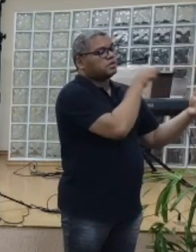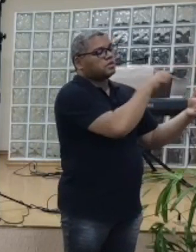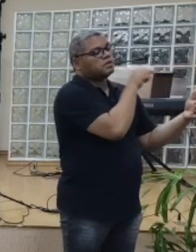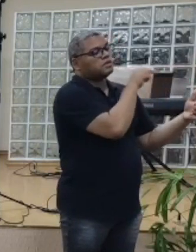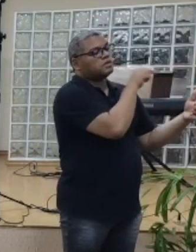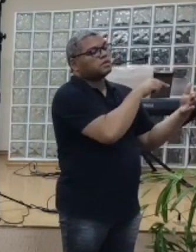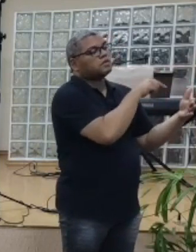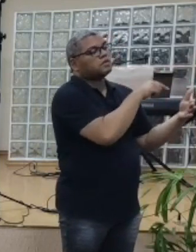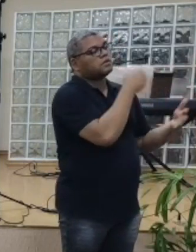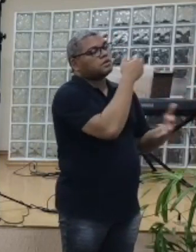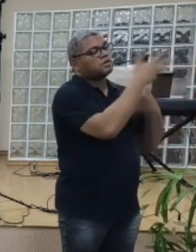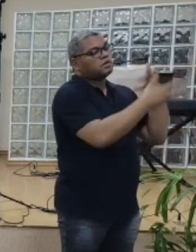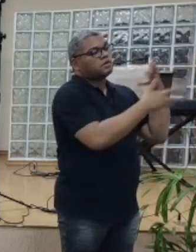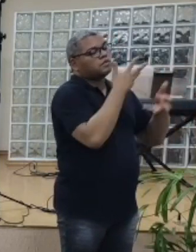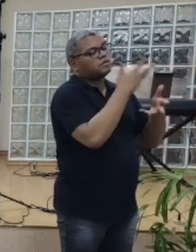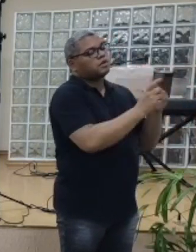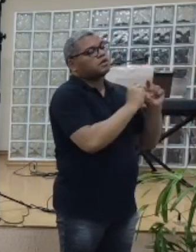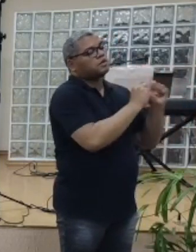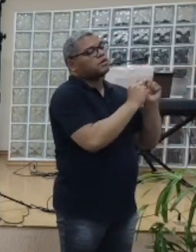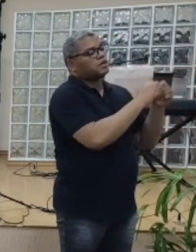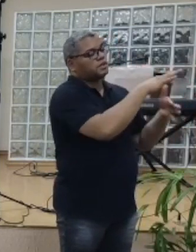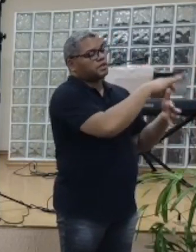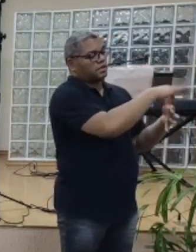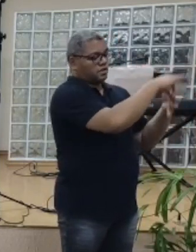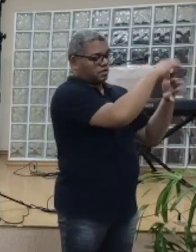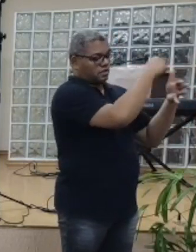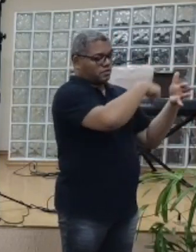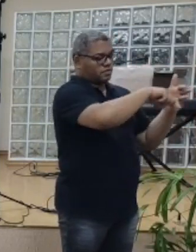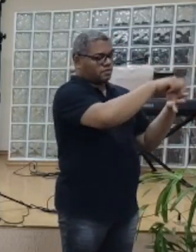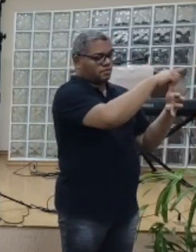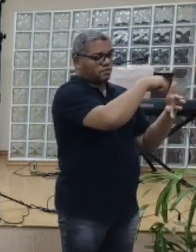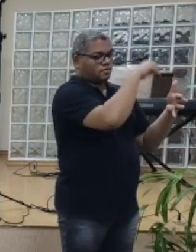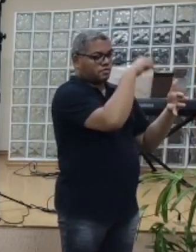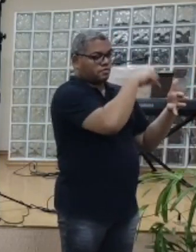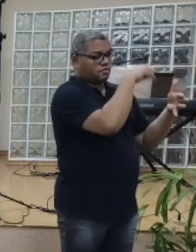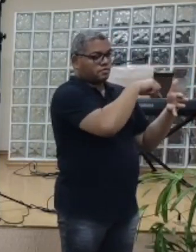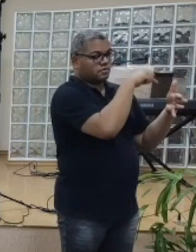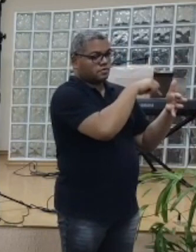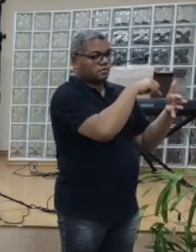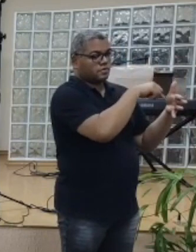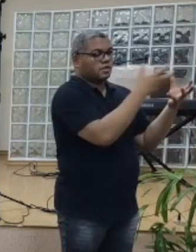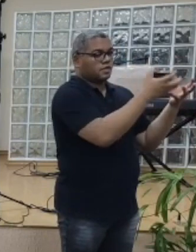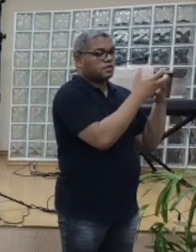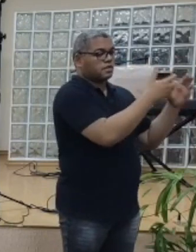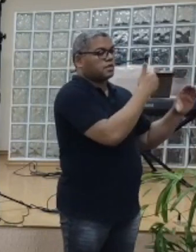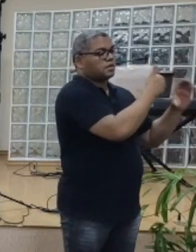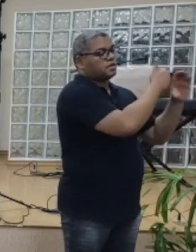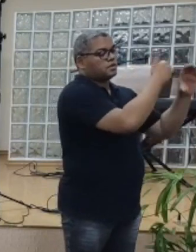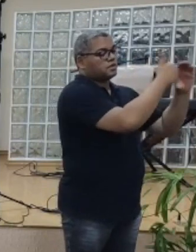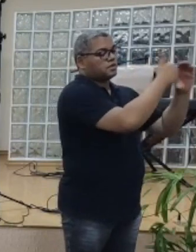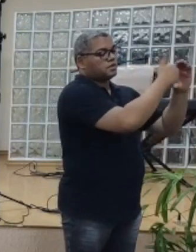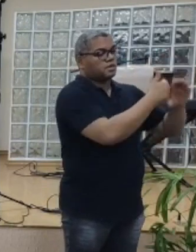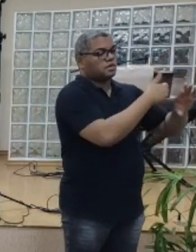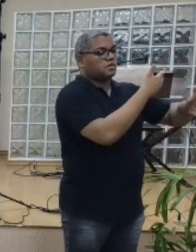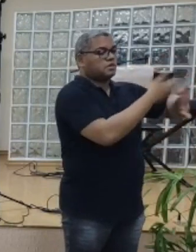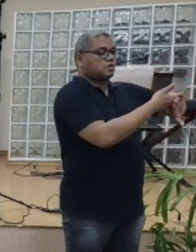o pouco do que eles querem, na verdade. Eles querem que aqueles crentes sejam afastados de quem prega a